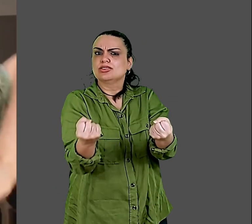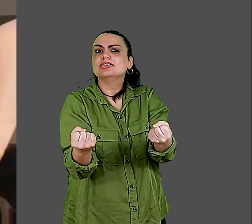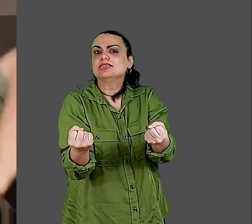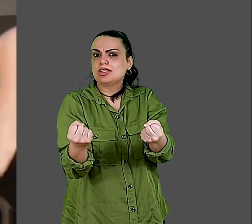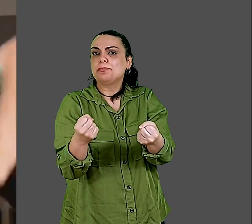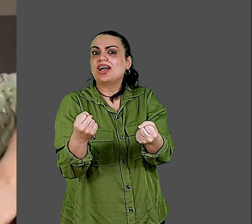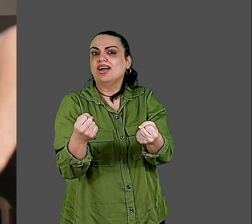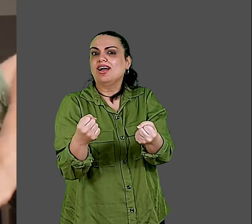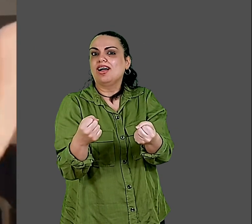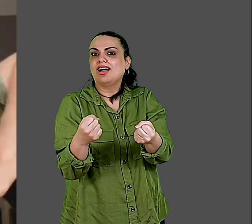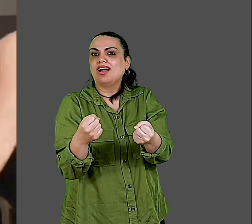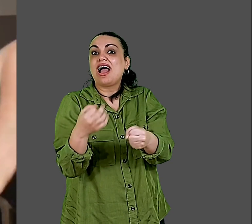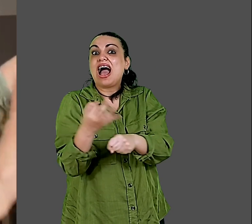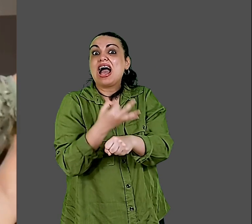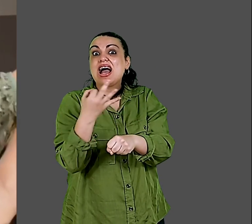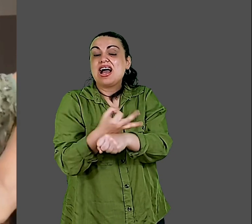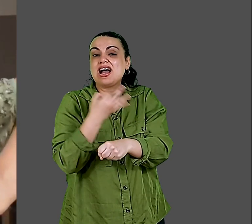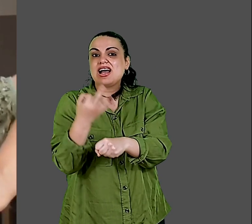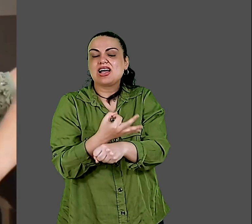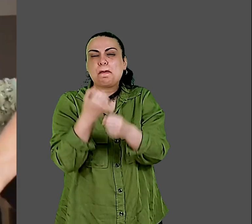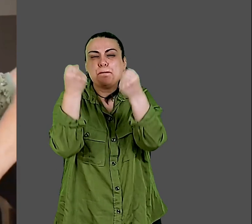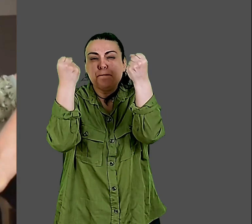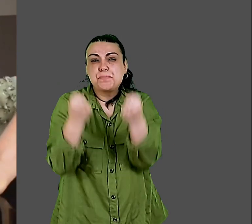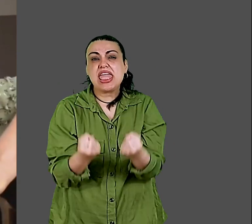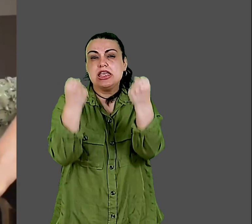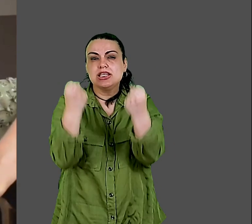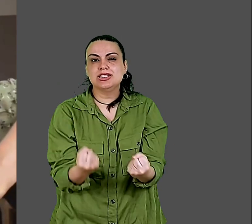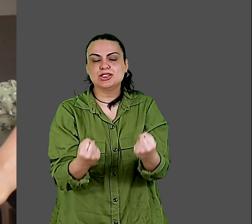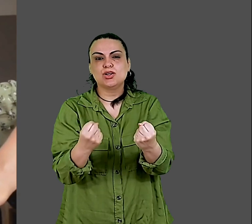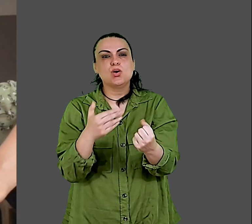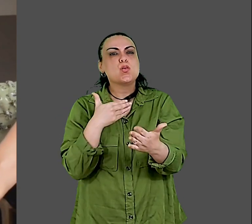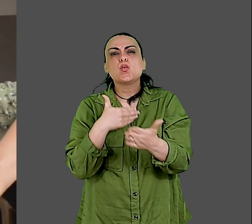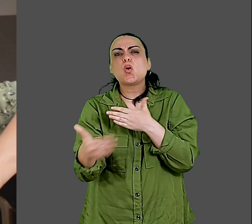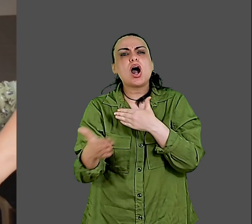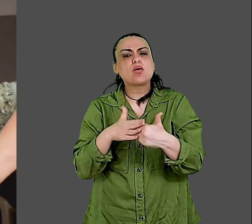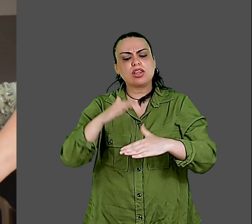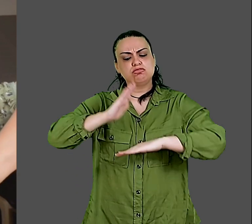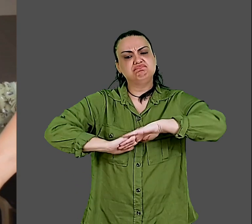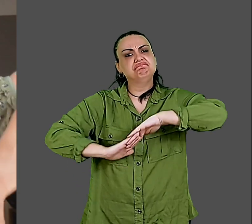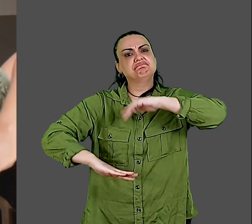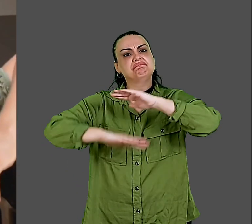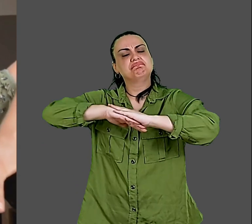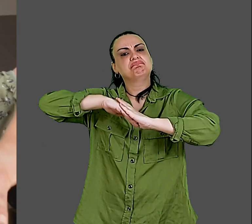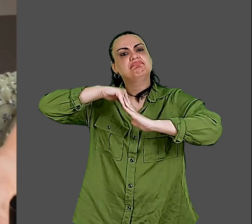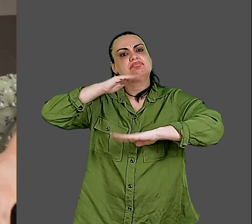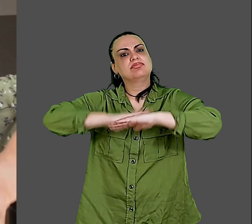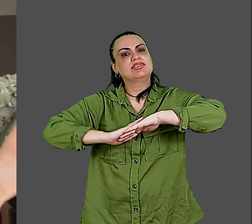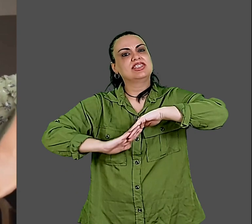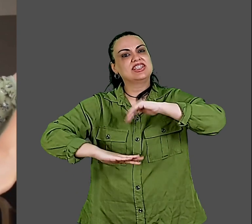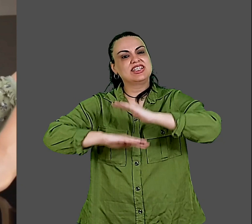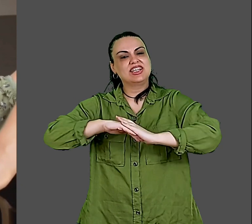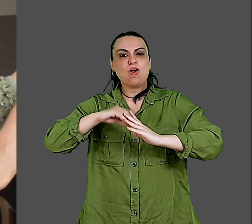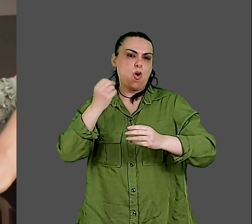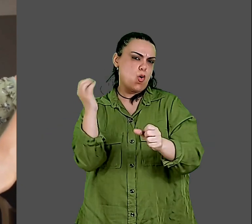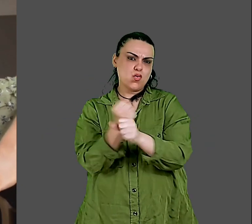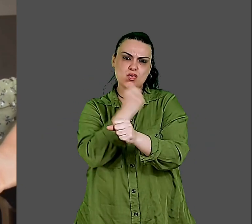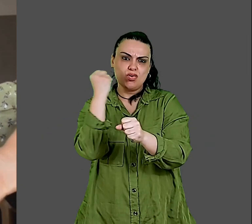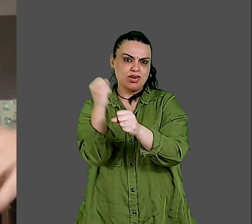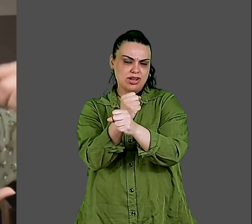para suportar o peso de qualquer construção mínima que queira se estabelecer em cima dessas